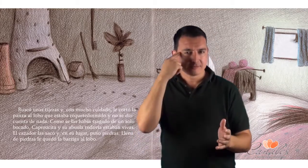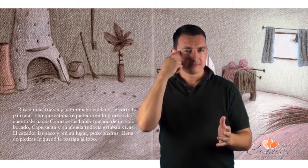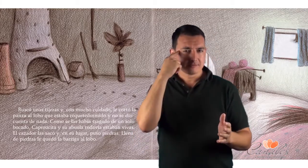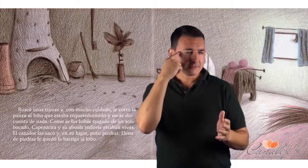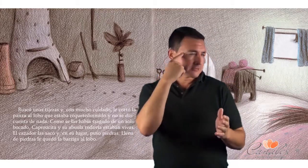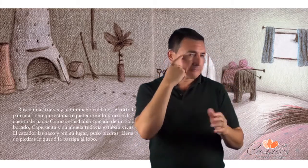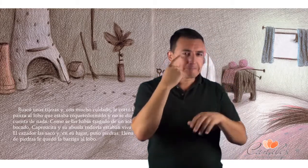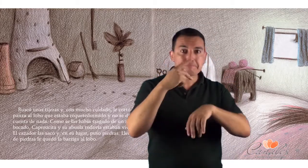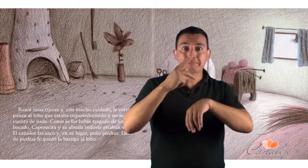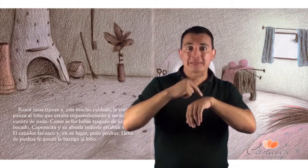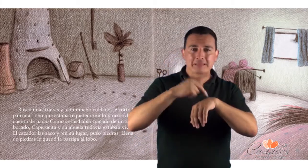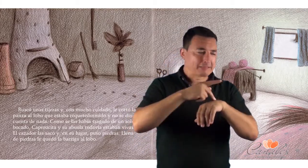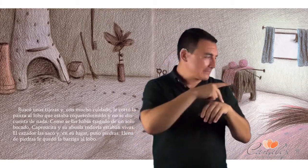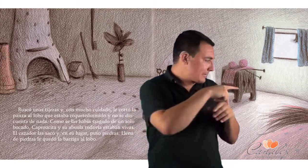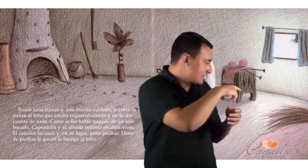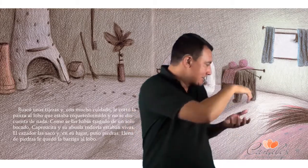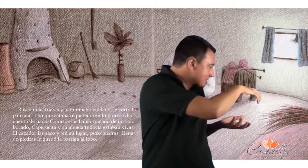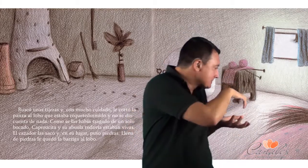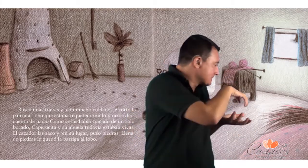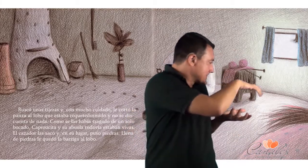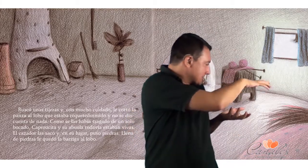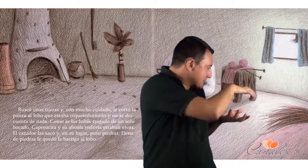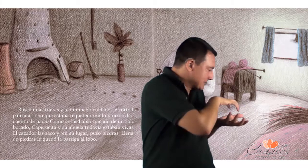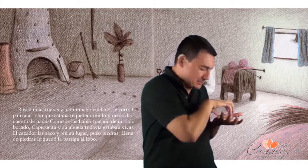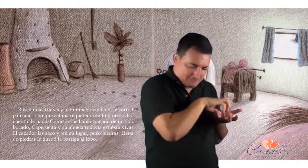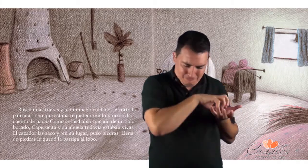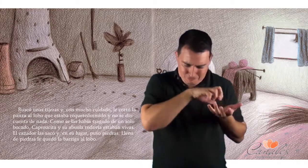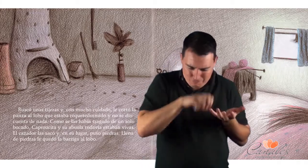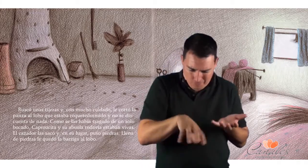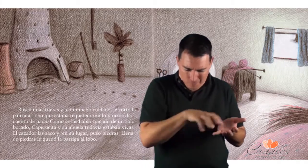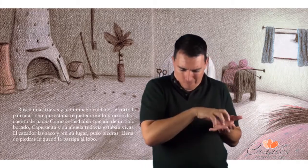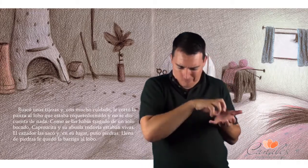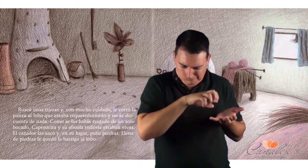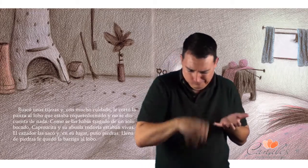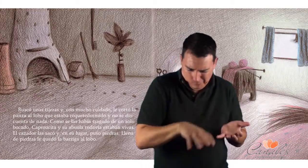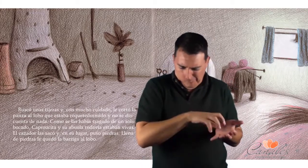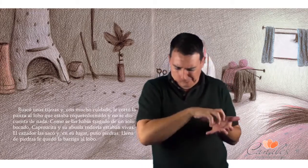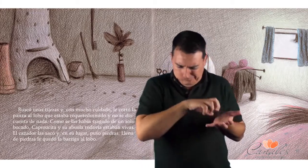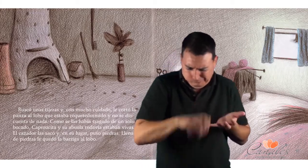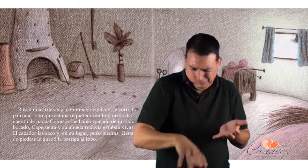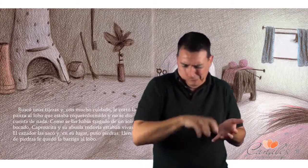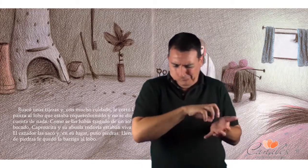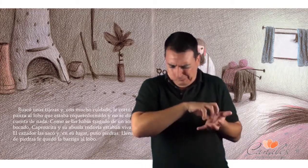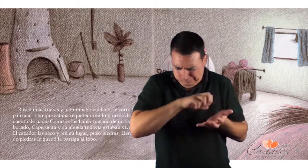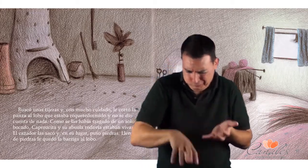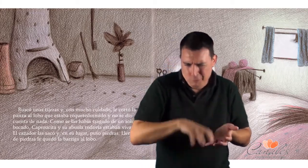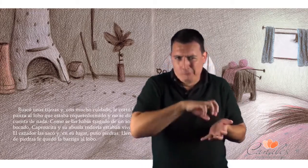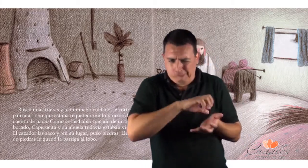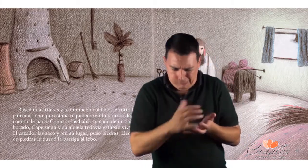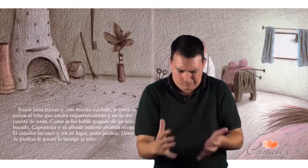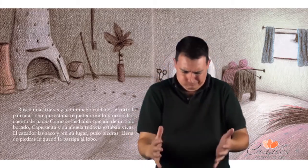El cazador las sacó y en su lugar puso piedras. Llena de piedras le quedó la barriga al